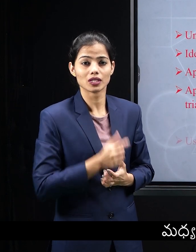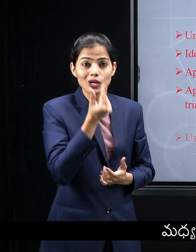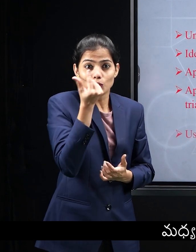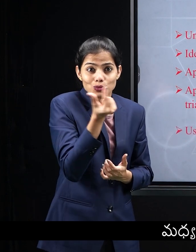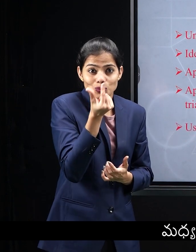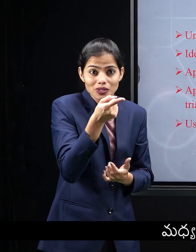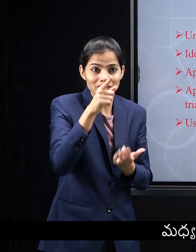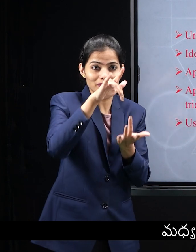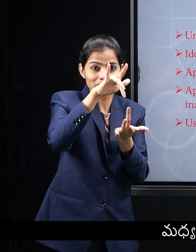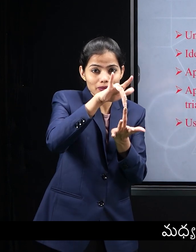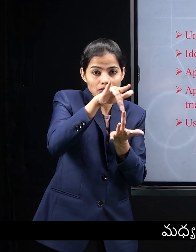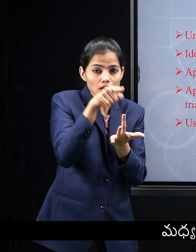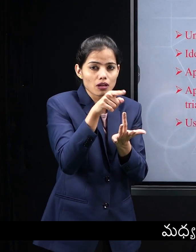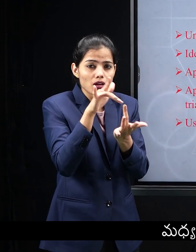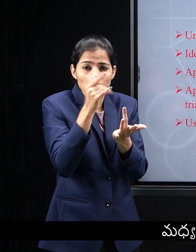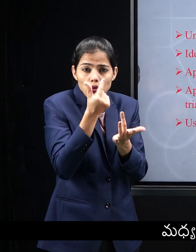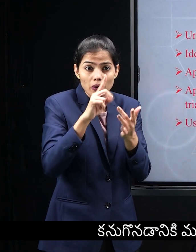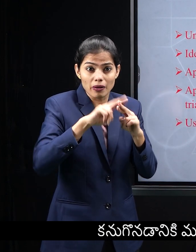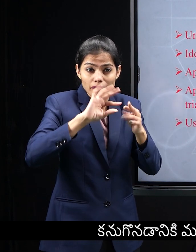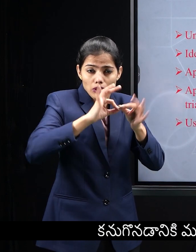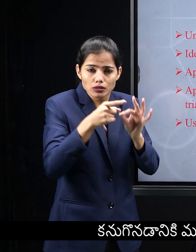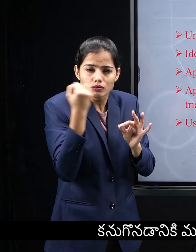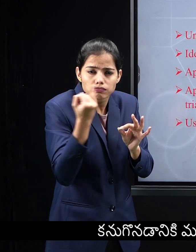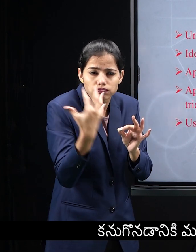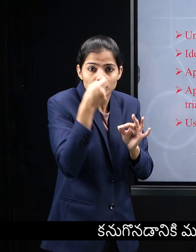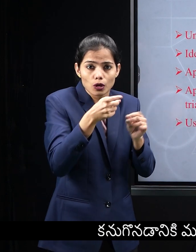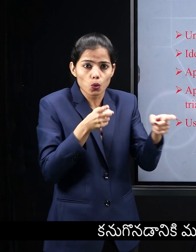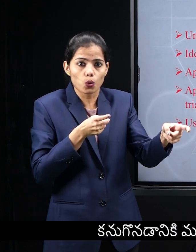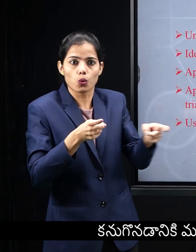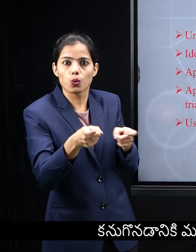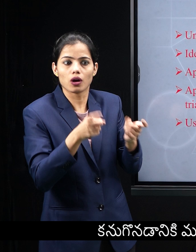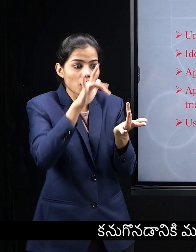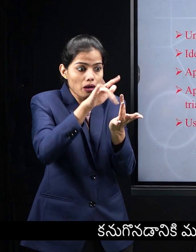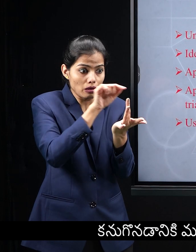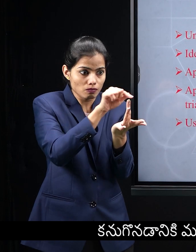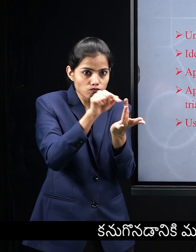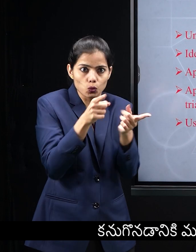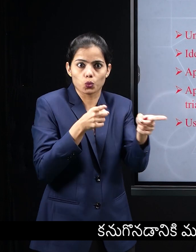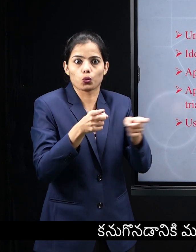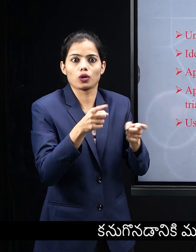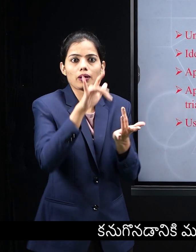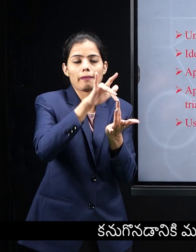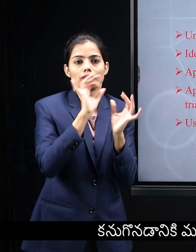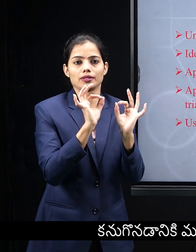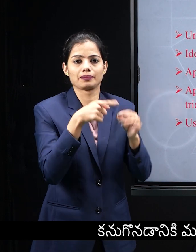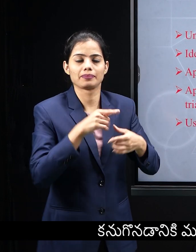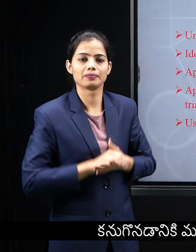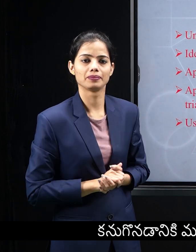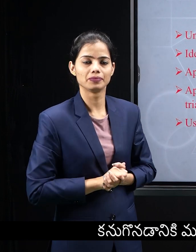మధ్య బిందువు యొక్క కోఆర్డినేట్లను కనుగొనడానికి మధ్య బిందువు సూత్రాన్ని ఉపయోగించండి.